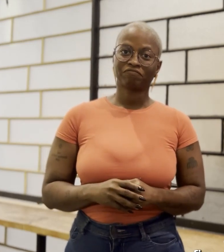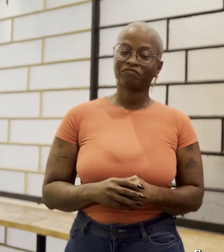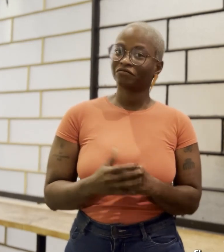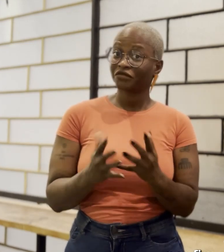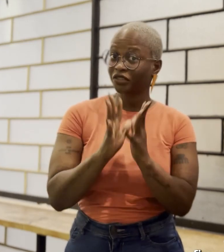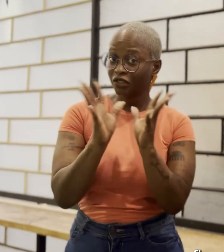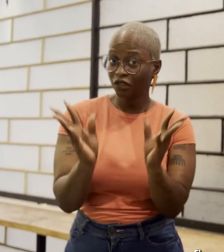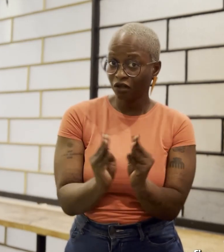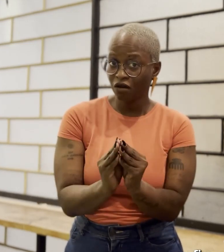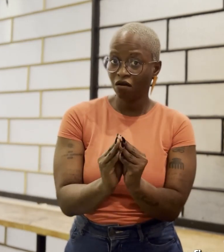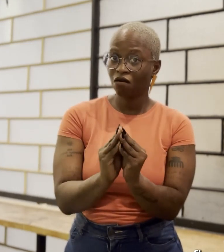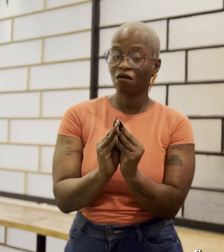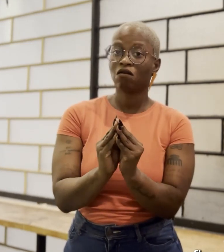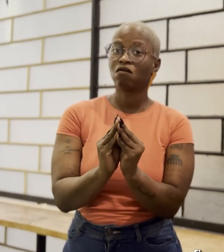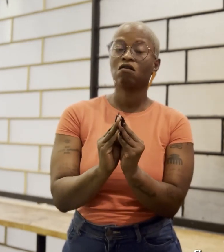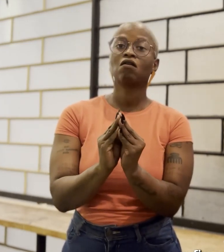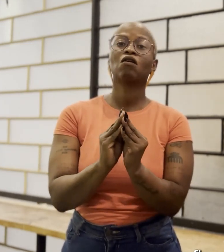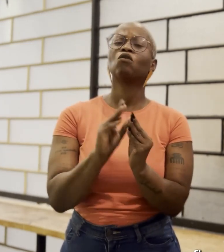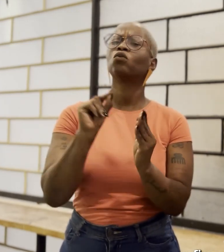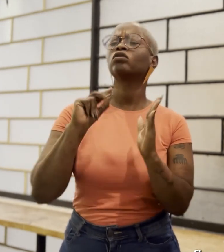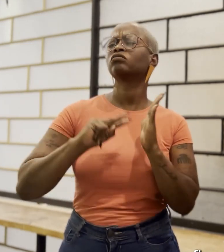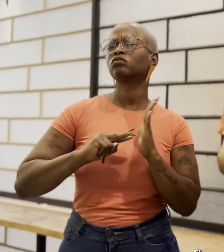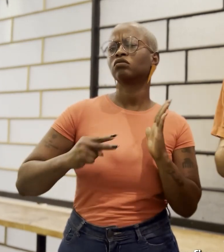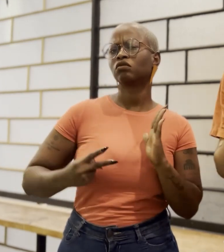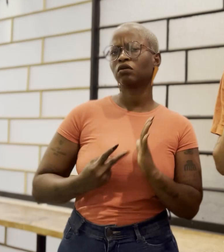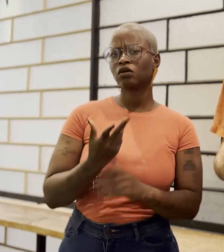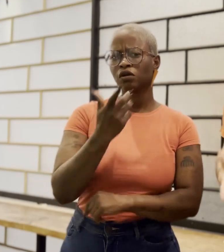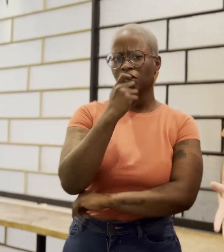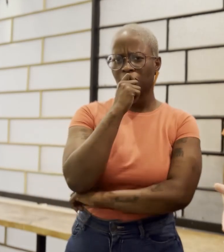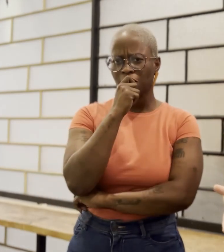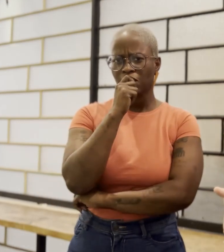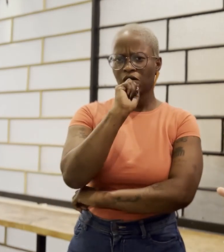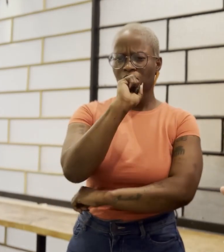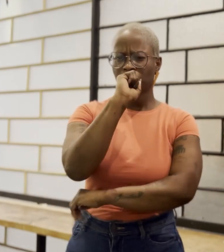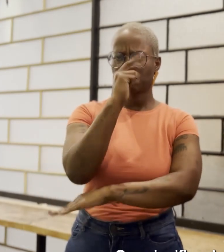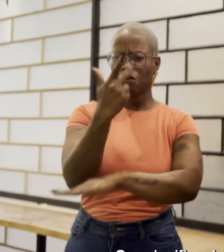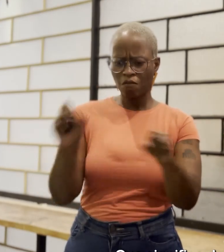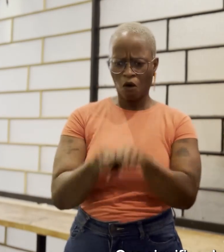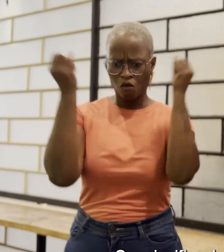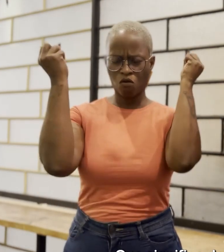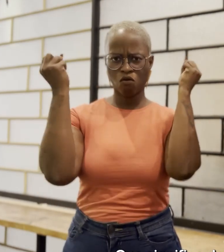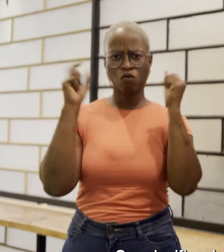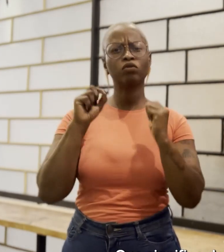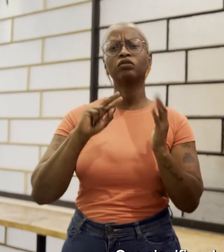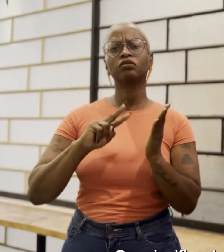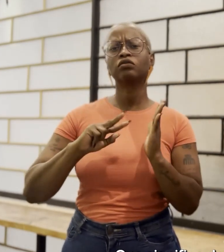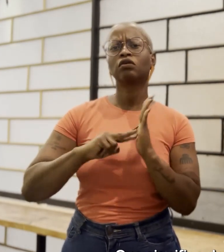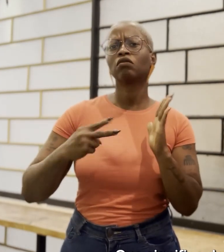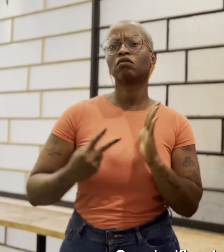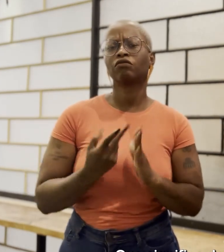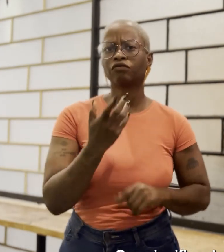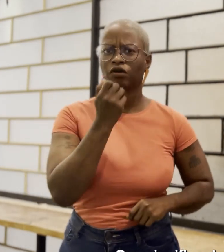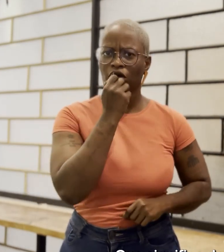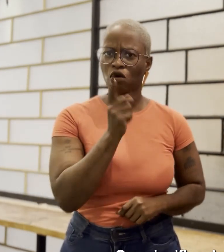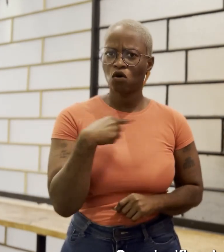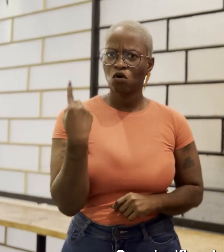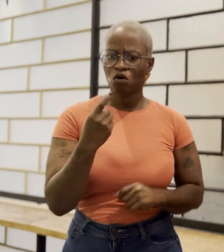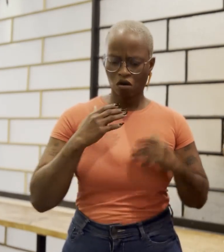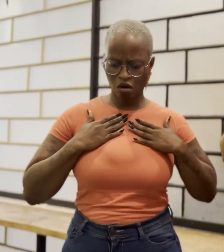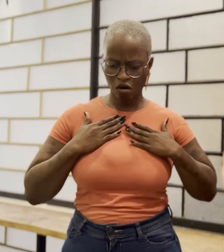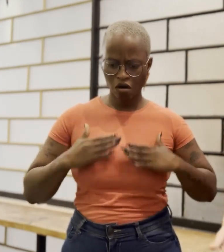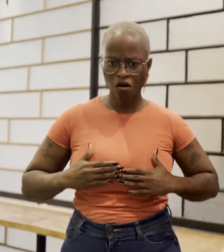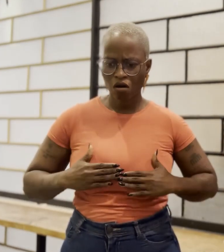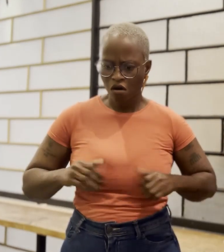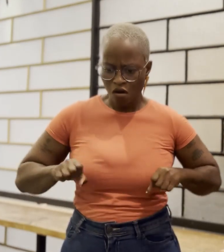E por fim, o que significa essa queda? O que significa deixar os nossos corpos